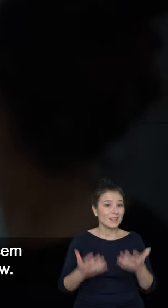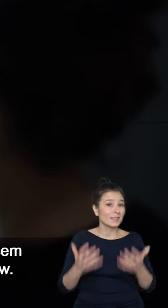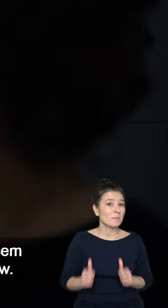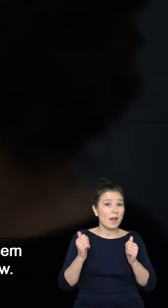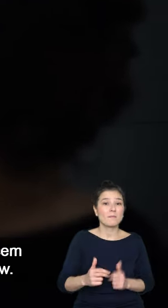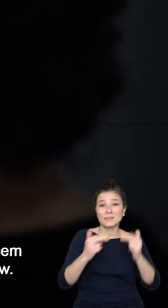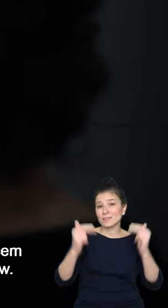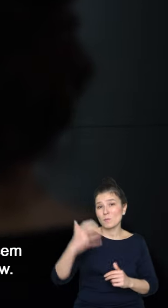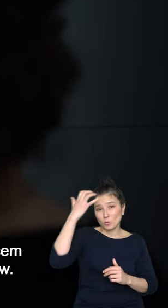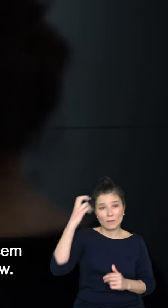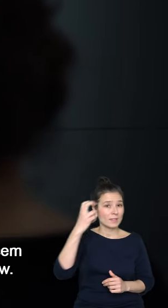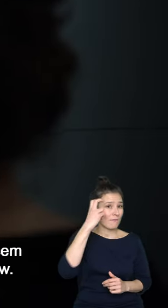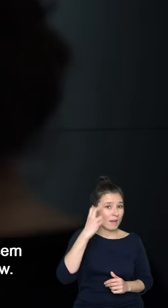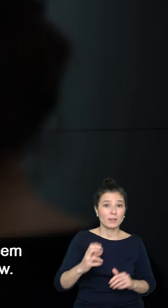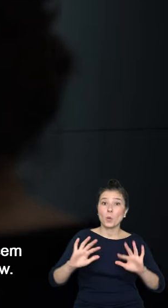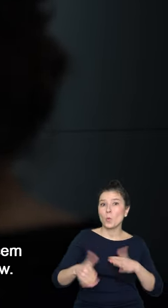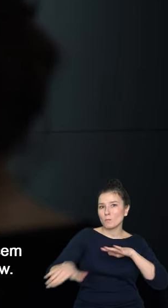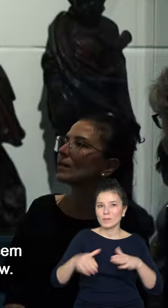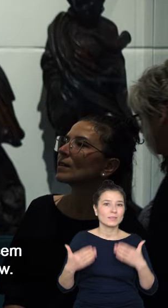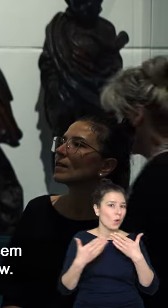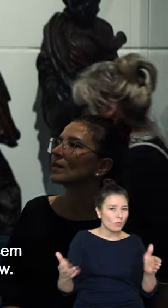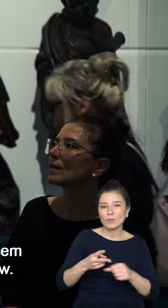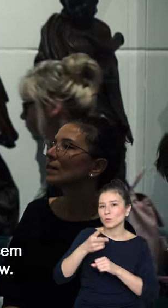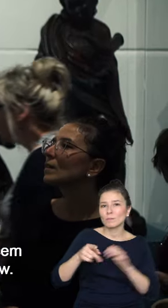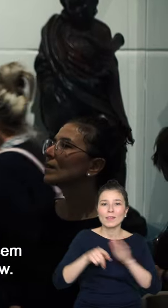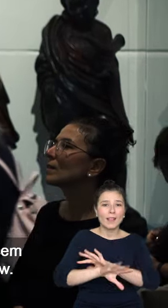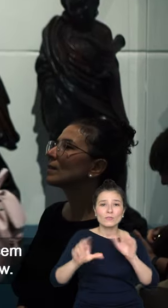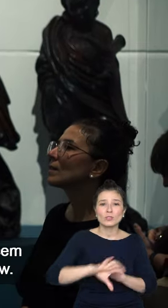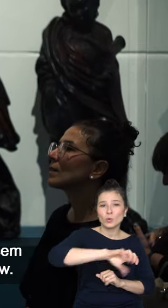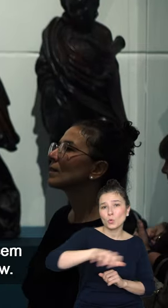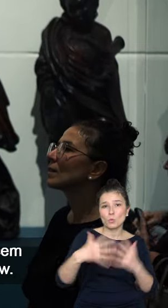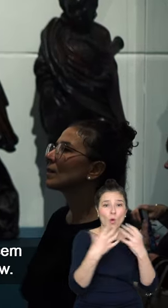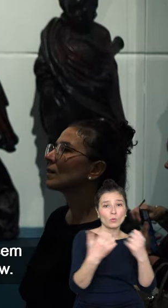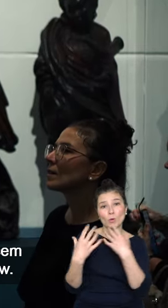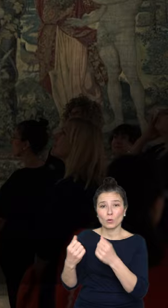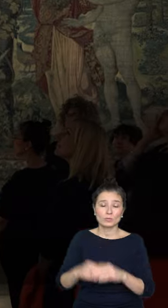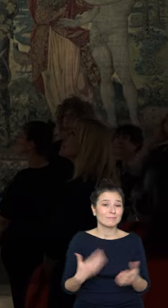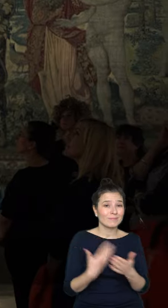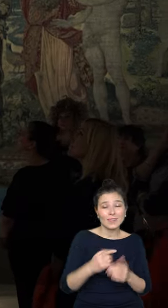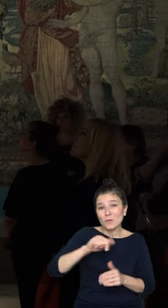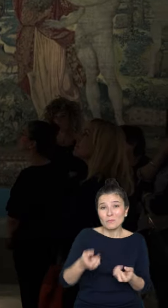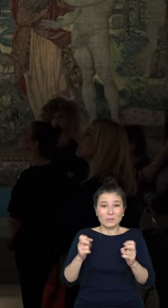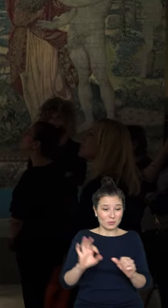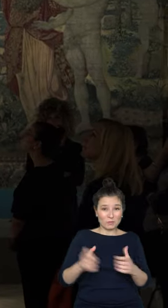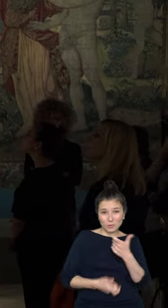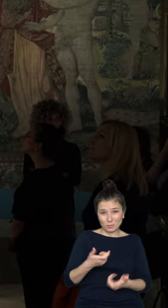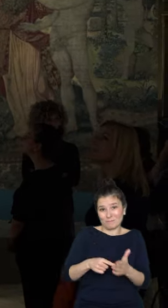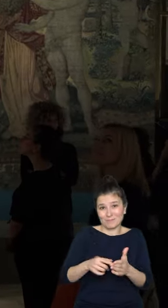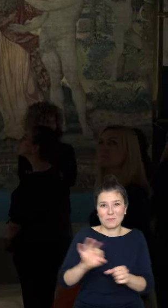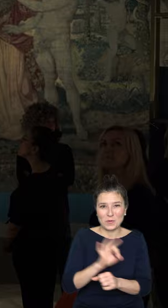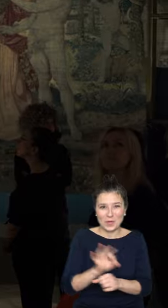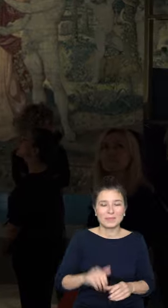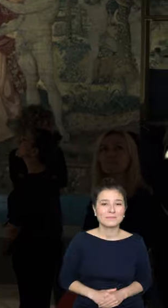Chcemy, aby Zamek Królewski na Wawelu był miejscem otwartym i dostępnym dla wszystkich grup odbiorców, dlatego tworzymy właśnie takie